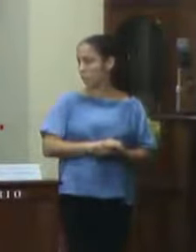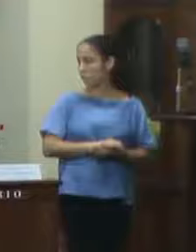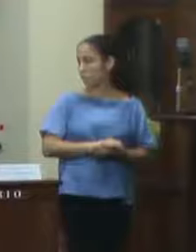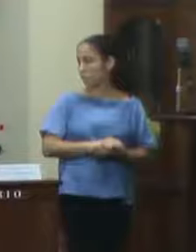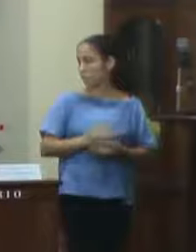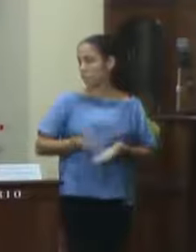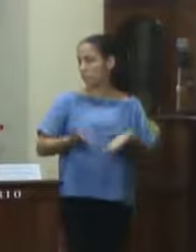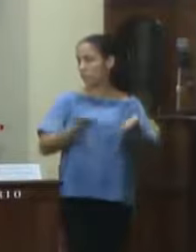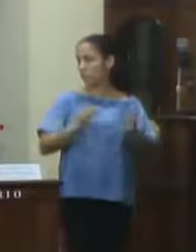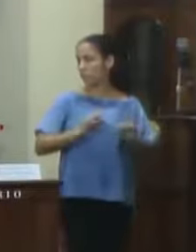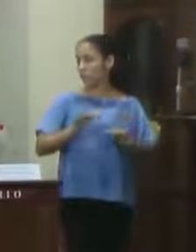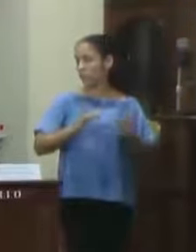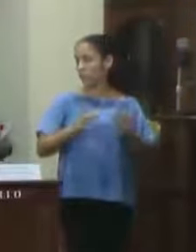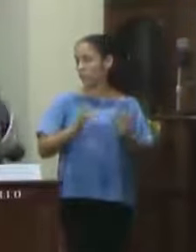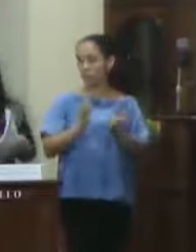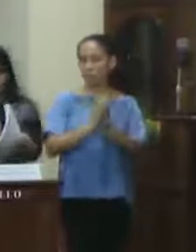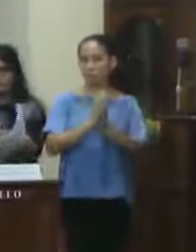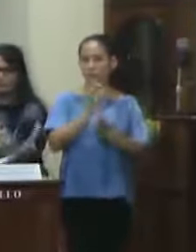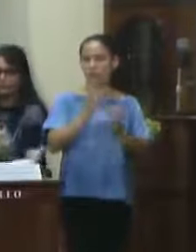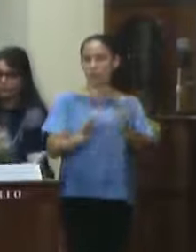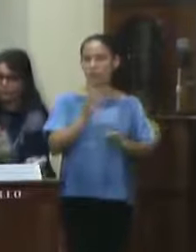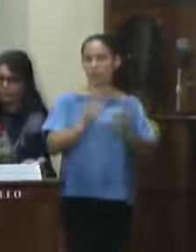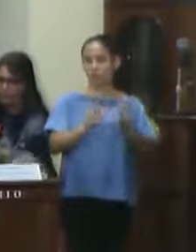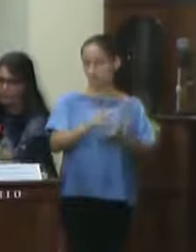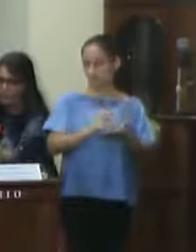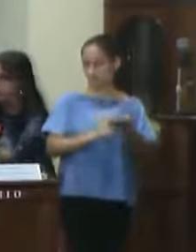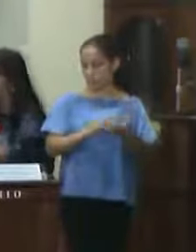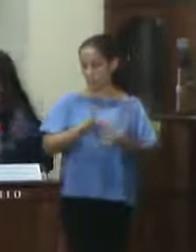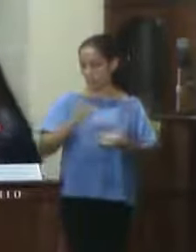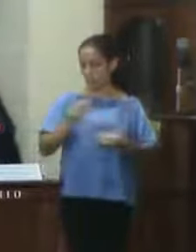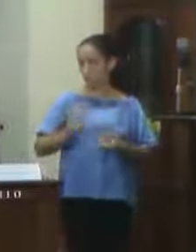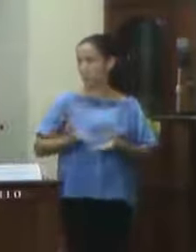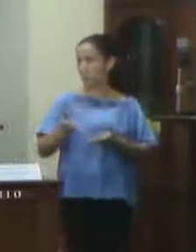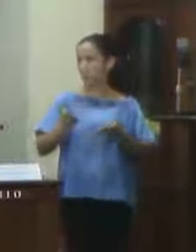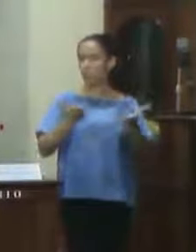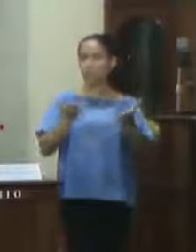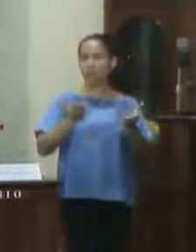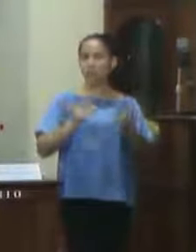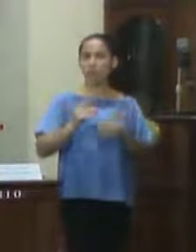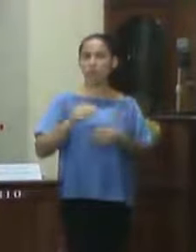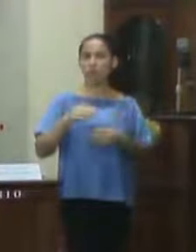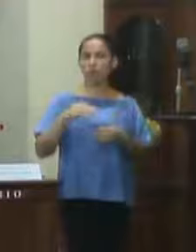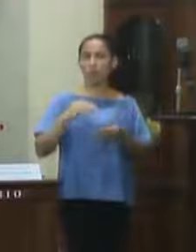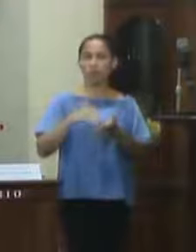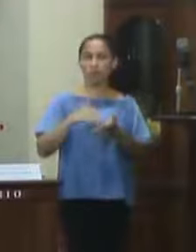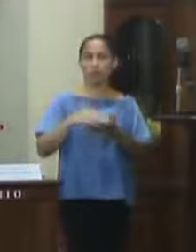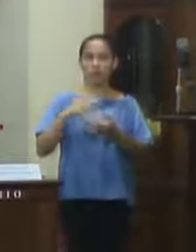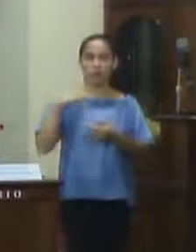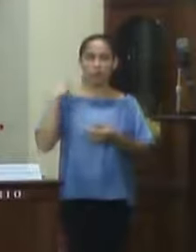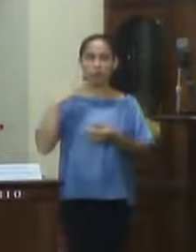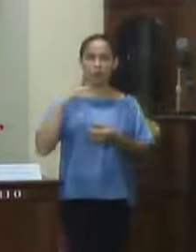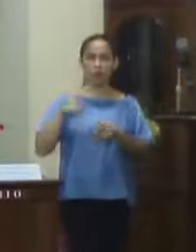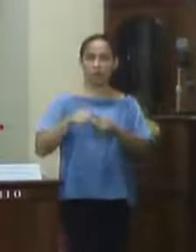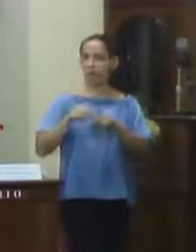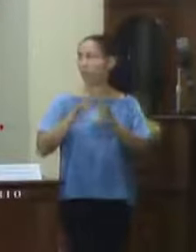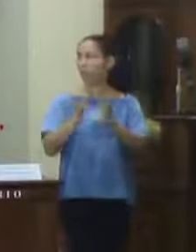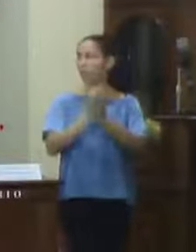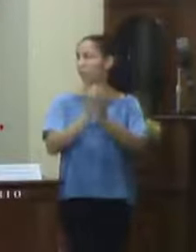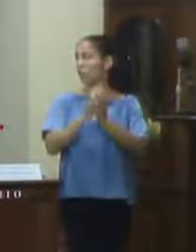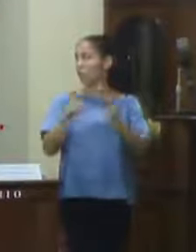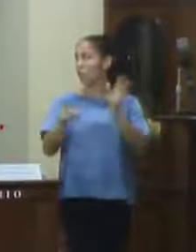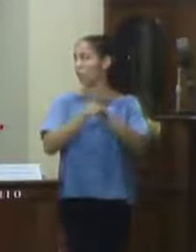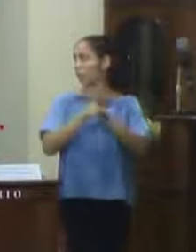Encaminho o projeto à Comissão de Justiça e Redação. Os projetos serão encaminhados para os e-mails dos vereadores e das comissões